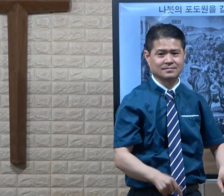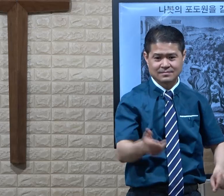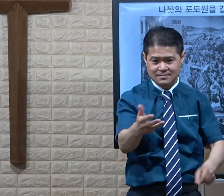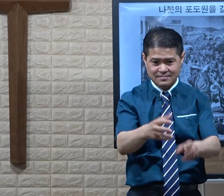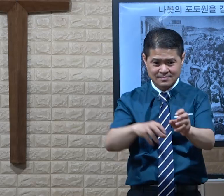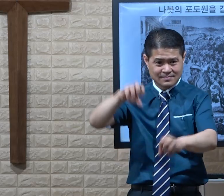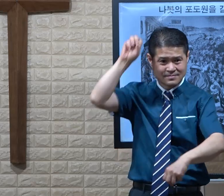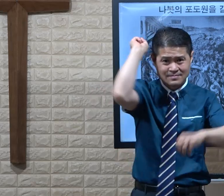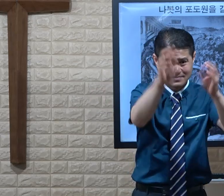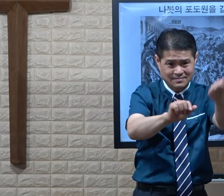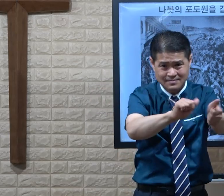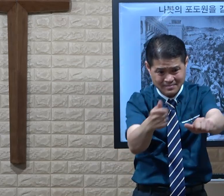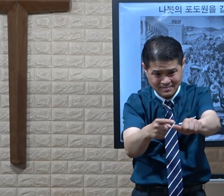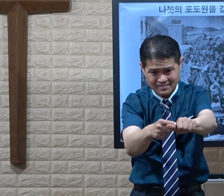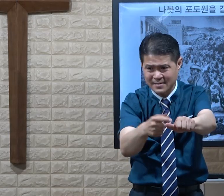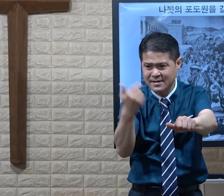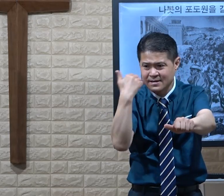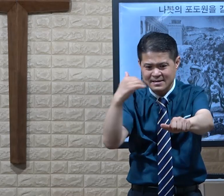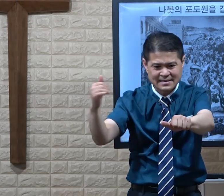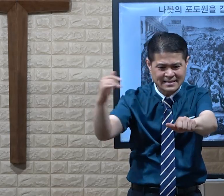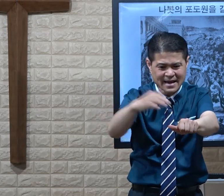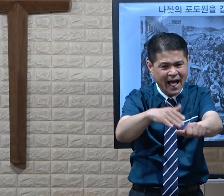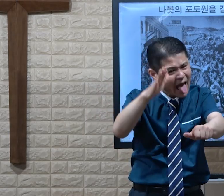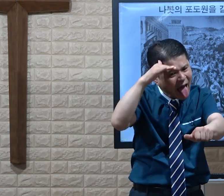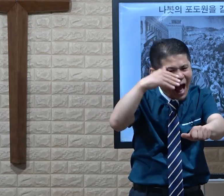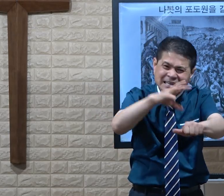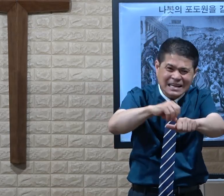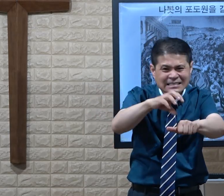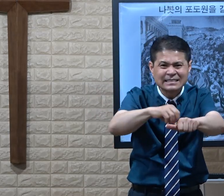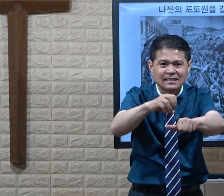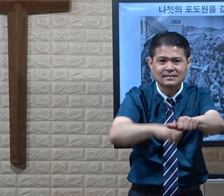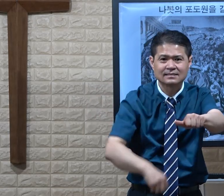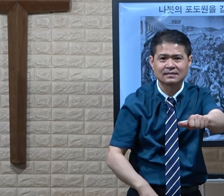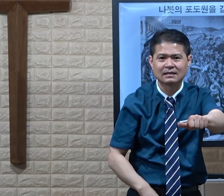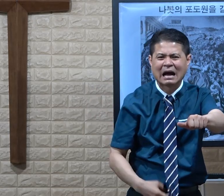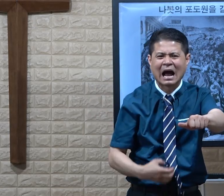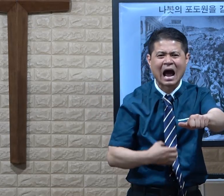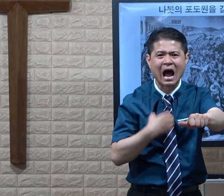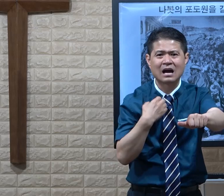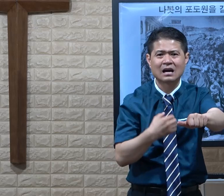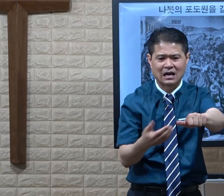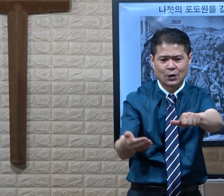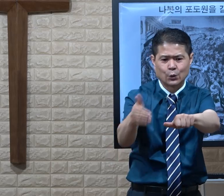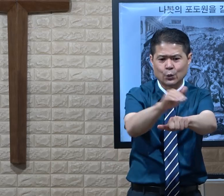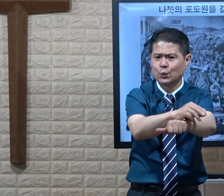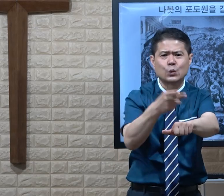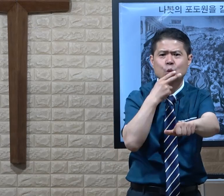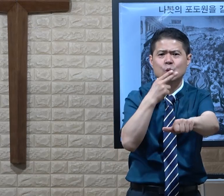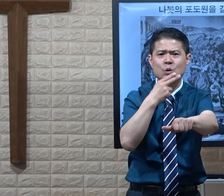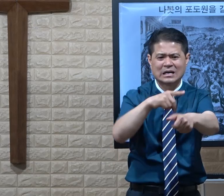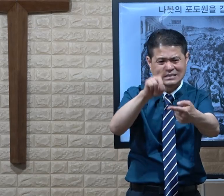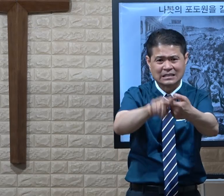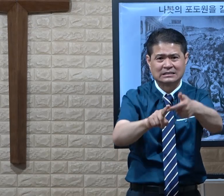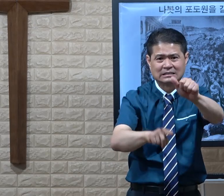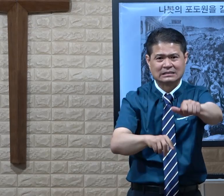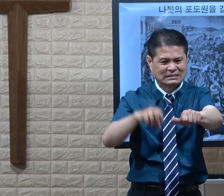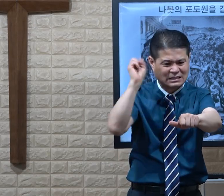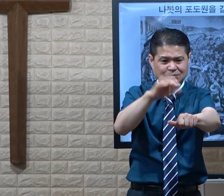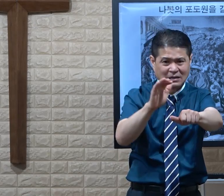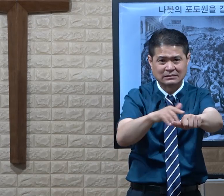이런 죽음을 당할 거다. 골록 쳐죽인 그 나봇이라고 같이 너희들은 개들이